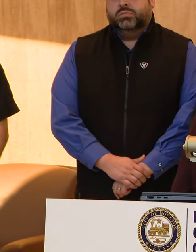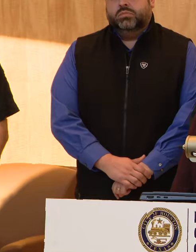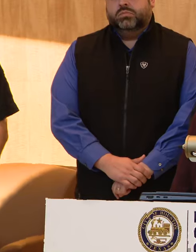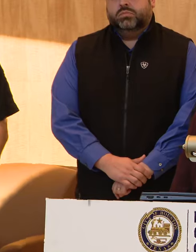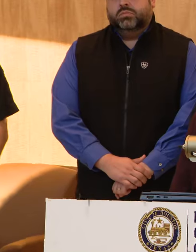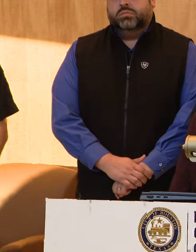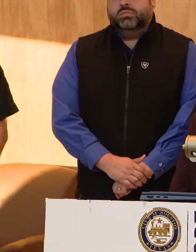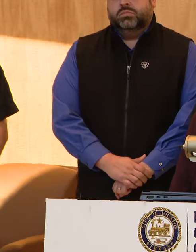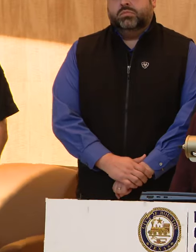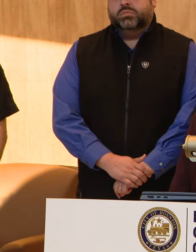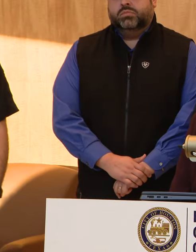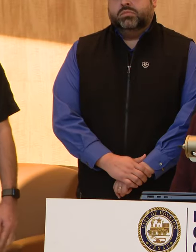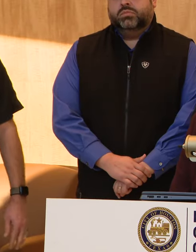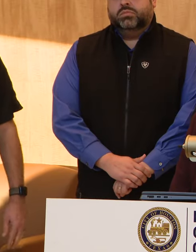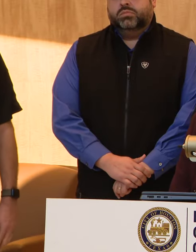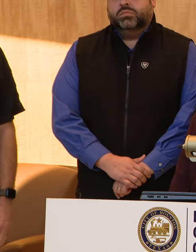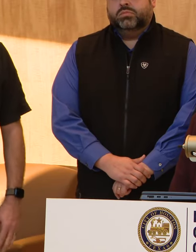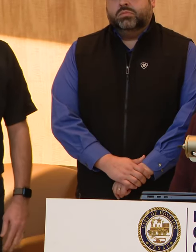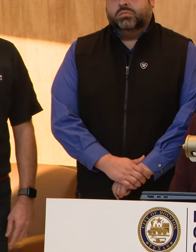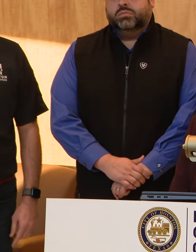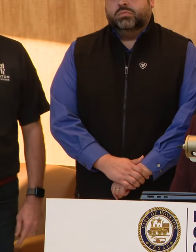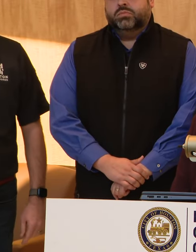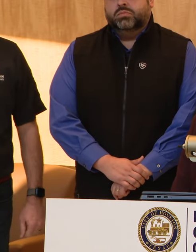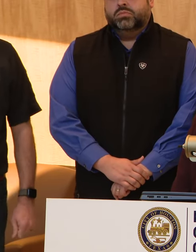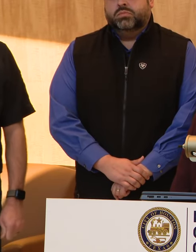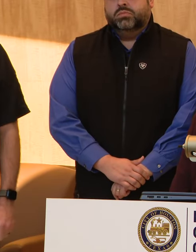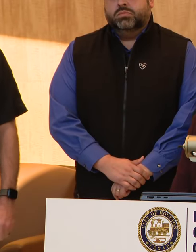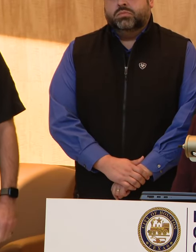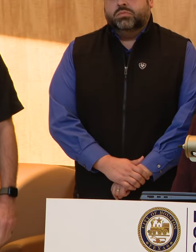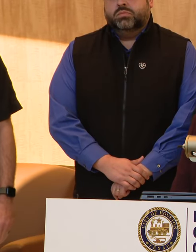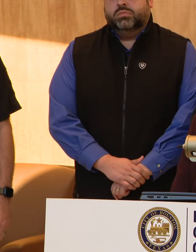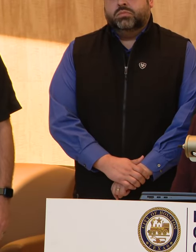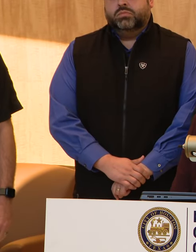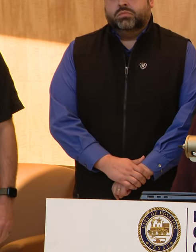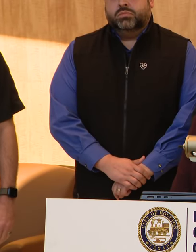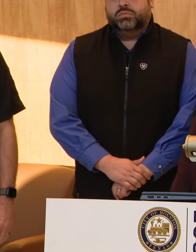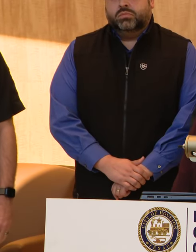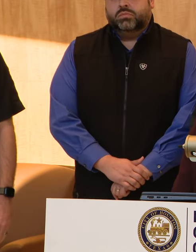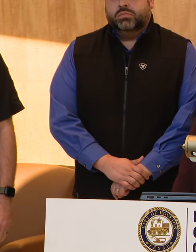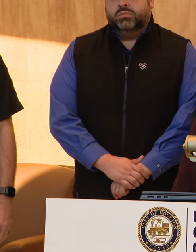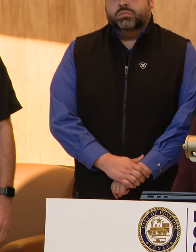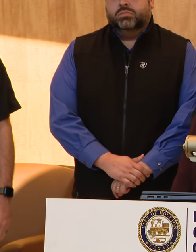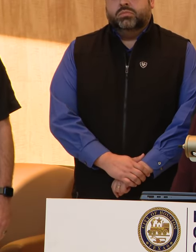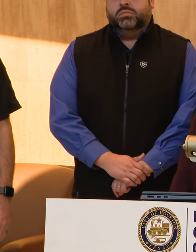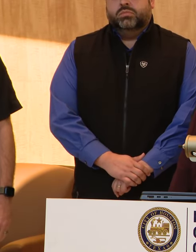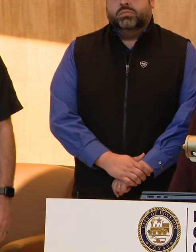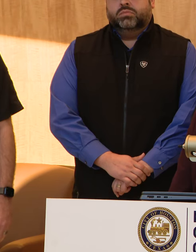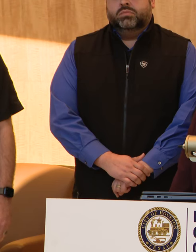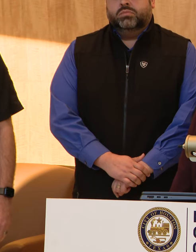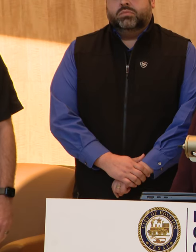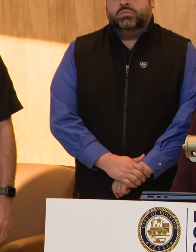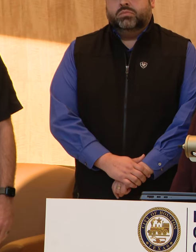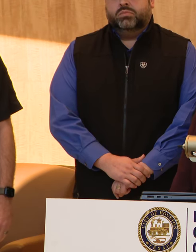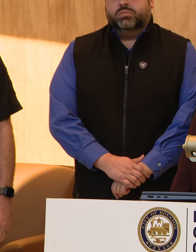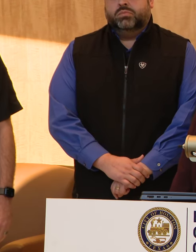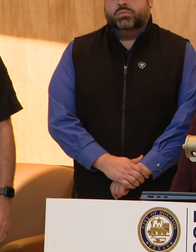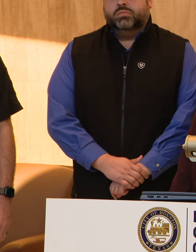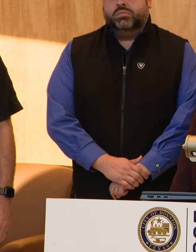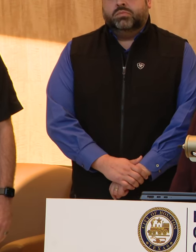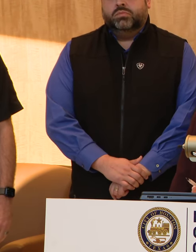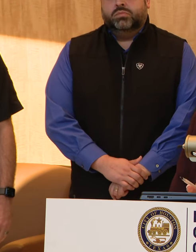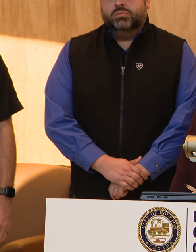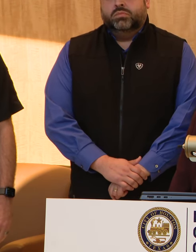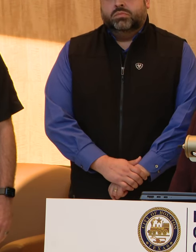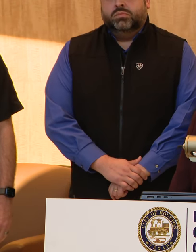hemos podido mantener nuestra ciudad segura, no hemos tenido ninguna pérdida de vida y ningún